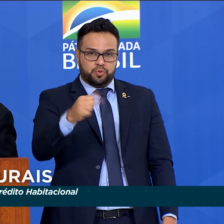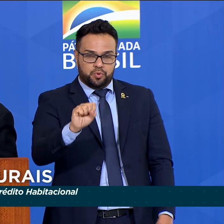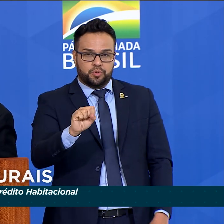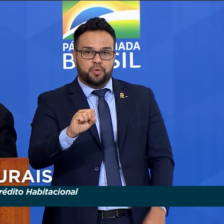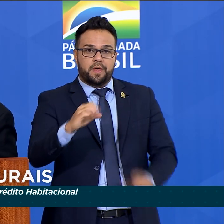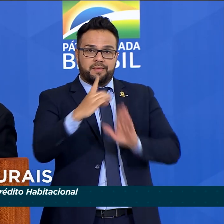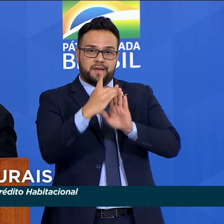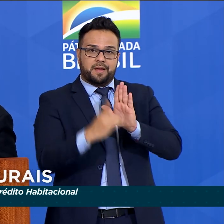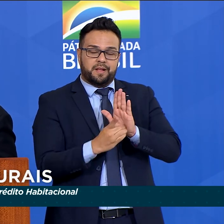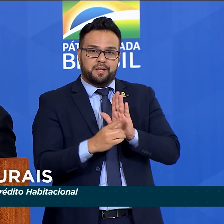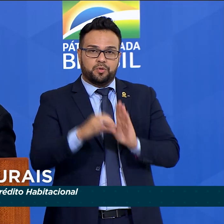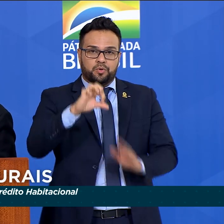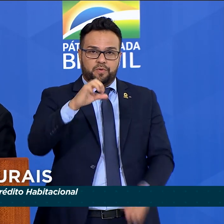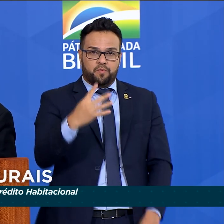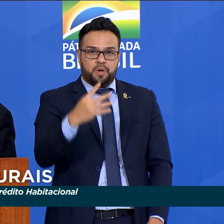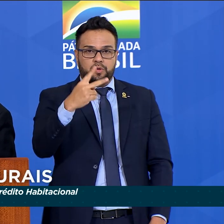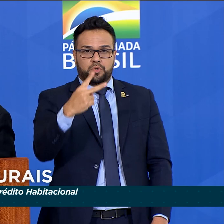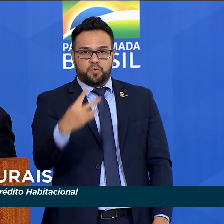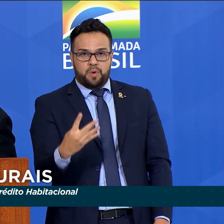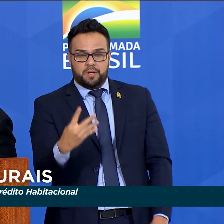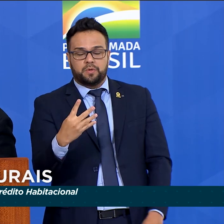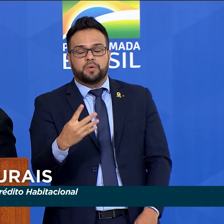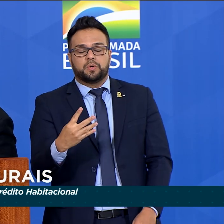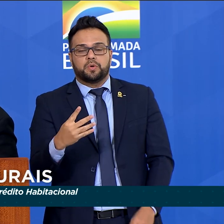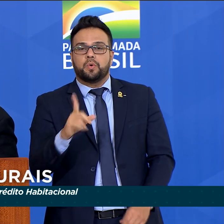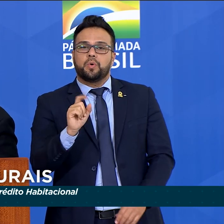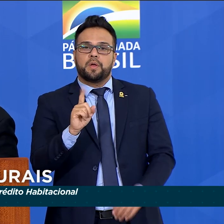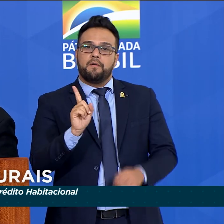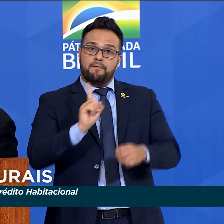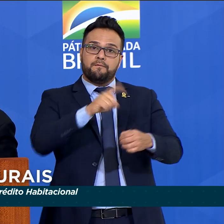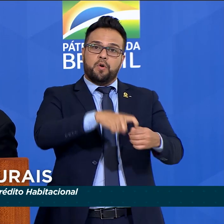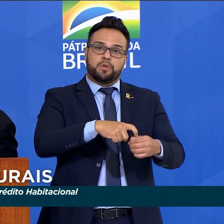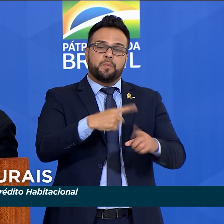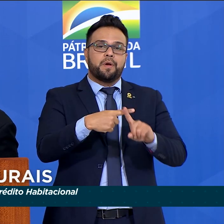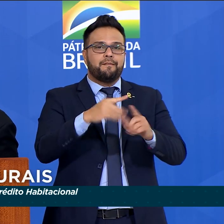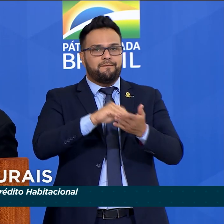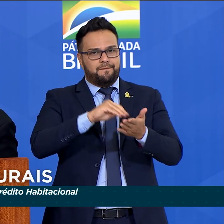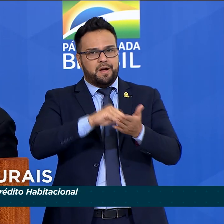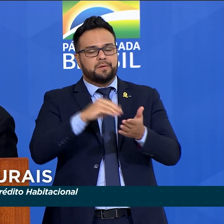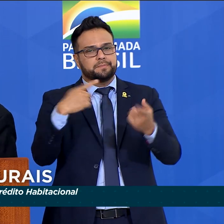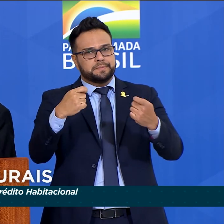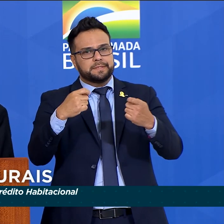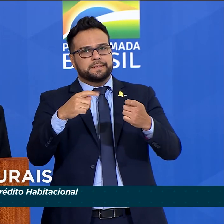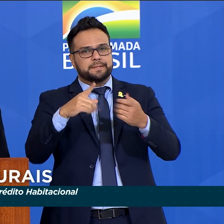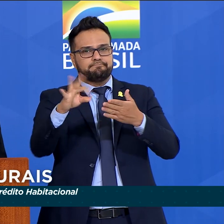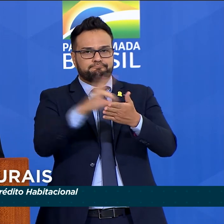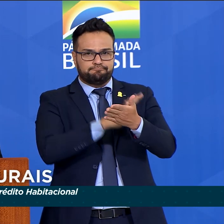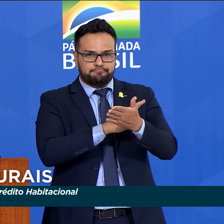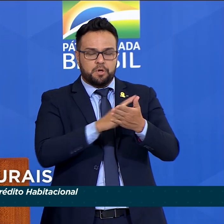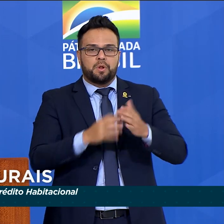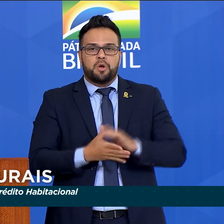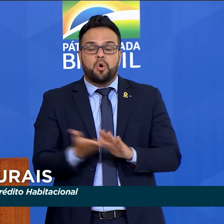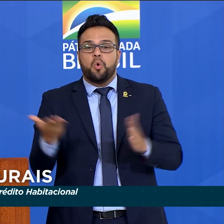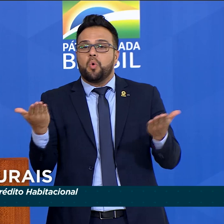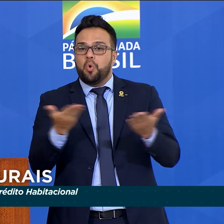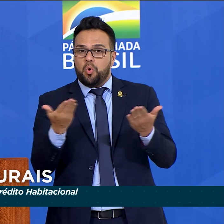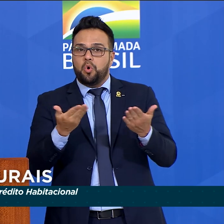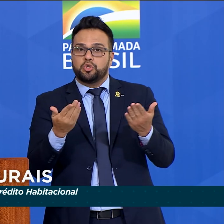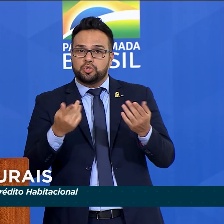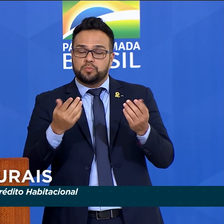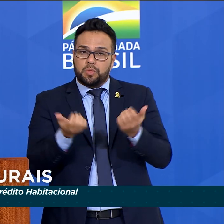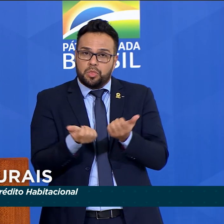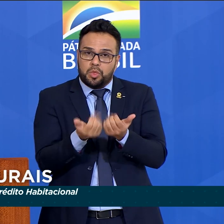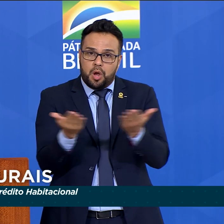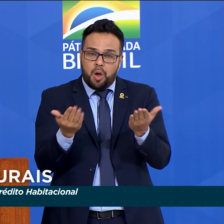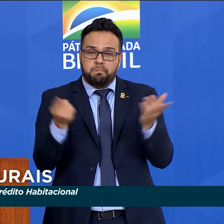9424, está previsto que volte a implantação dessa política, que ela nunca foi regulamentada, e é isso que nós estamos fazendo hoje aqui. Nós estamos possibilitando